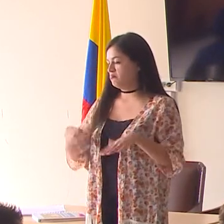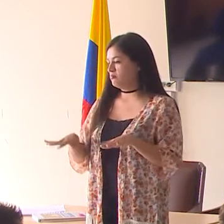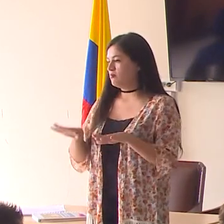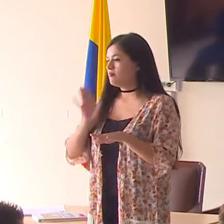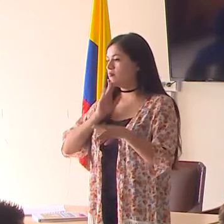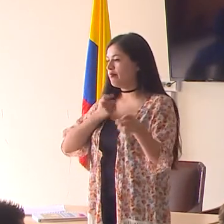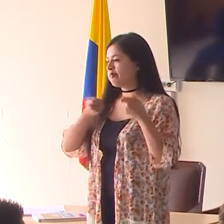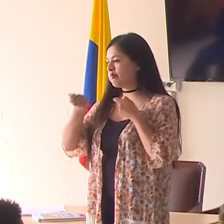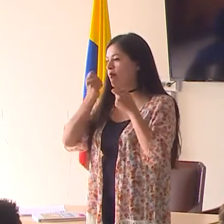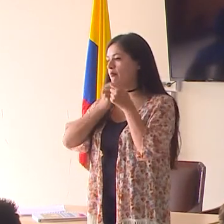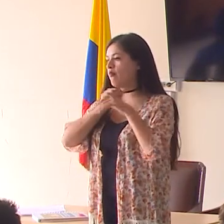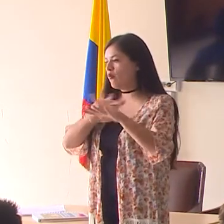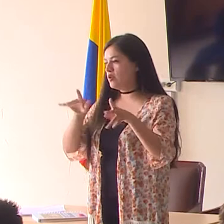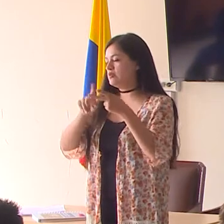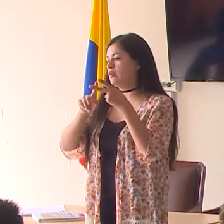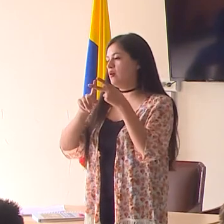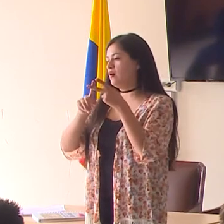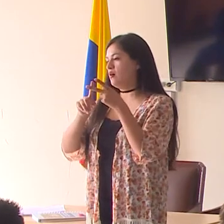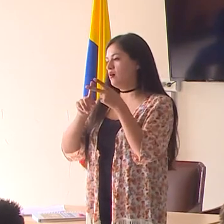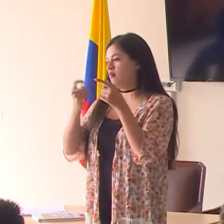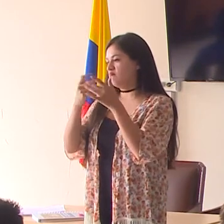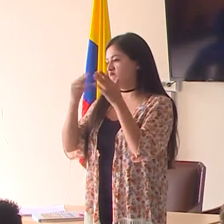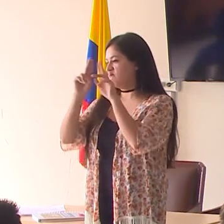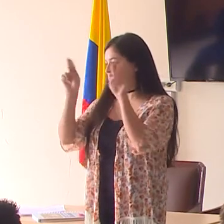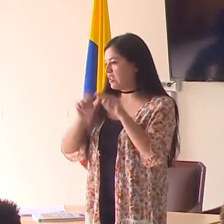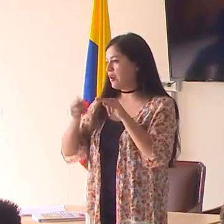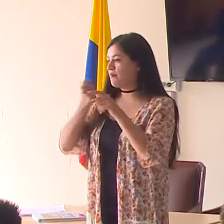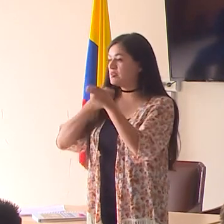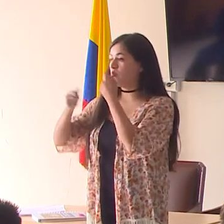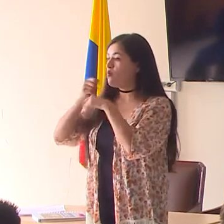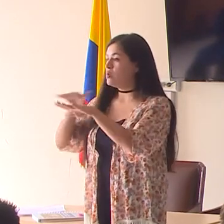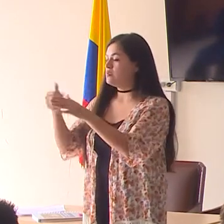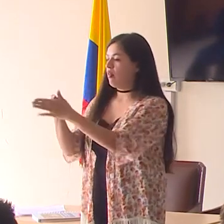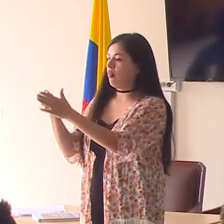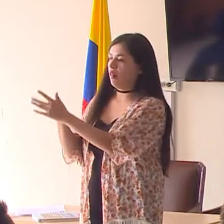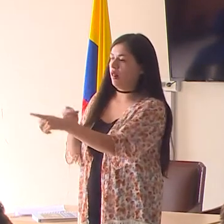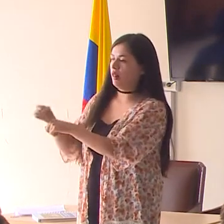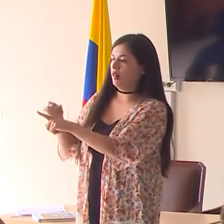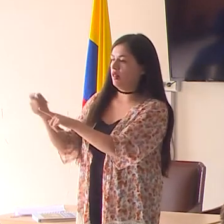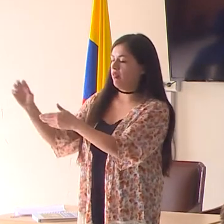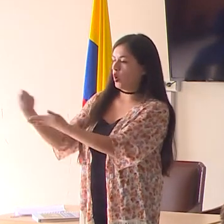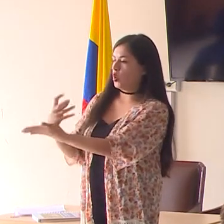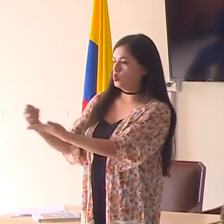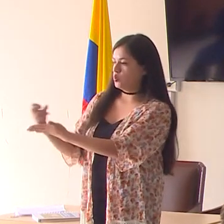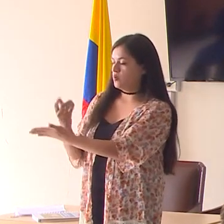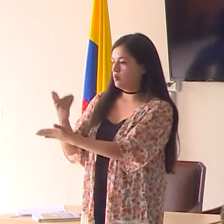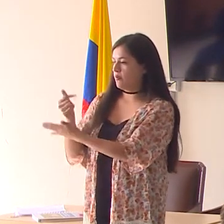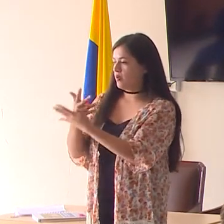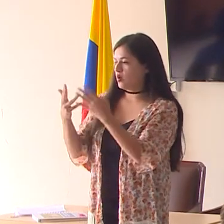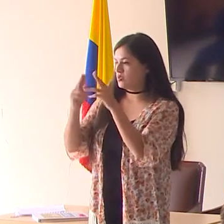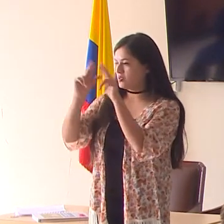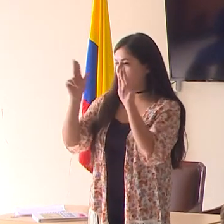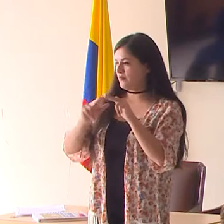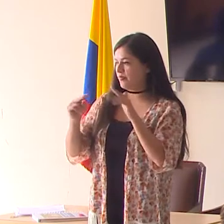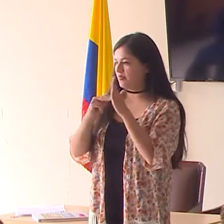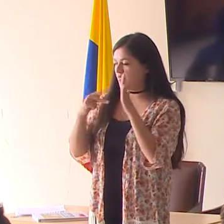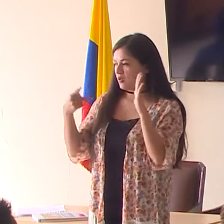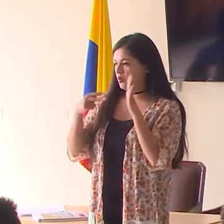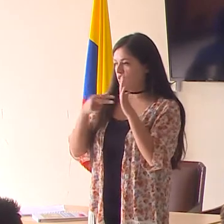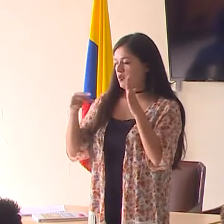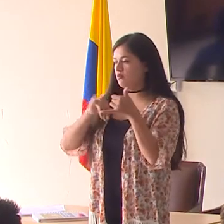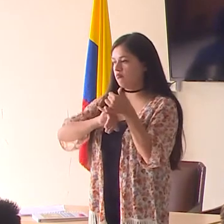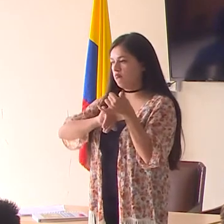de publicidad y propaganda de estas plataformas y las transiciones tecnológicas para romper la dependencia